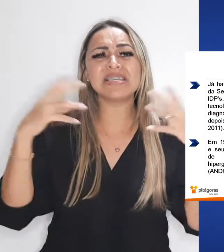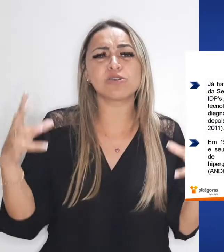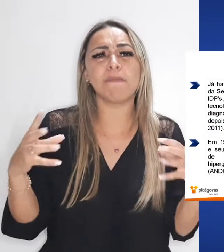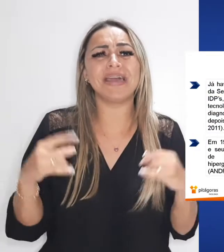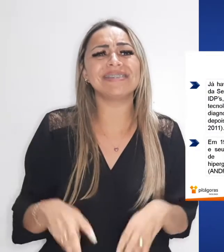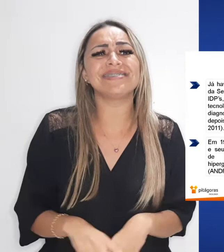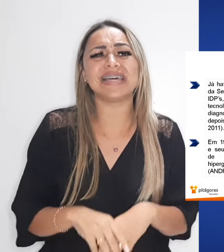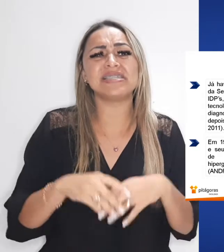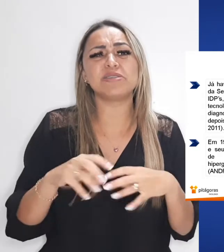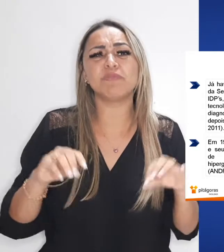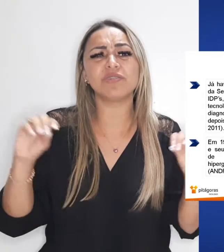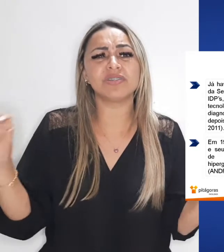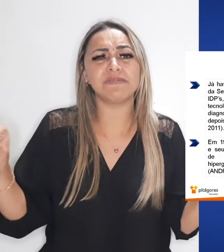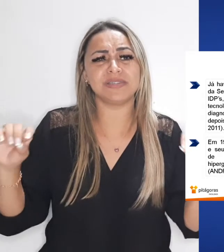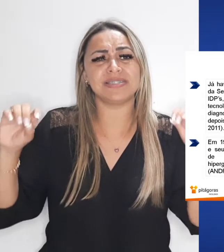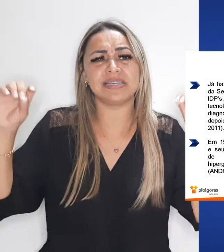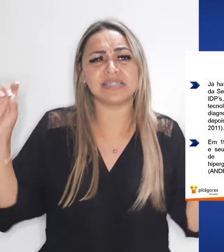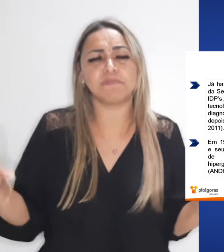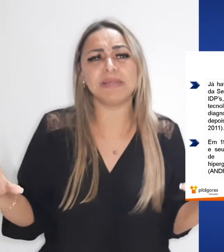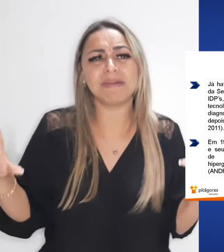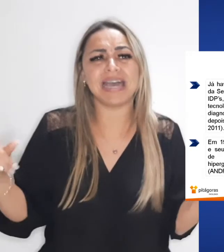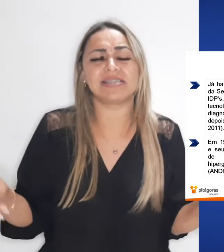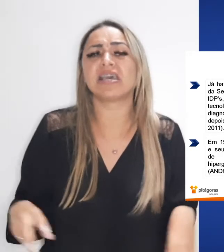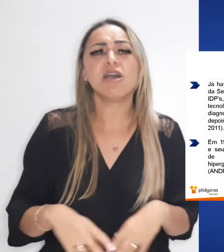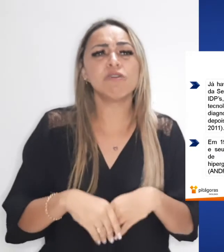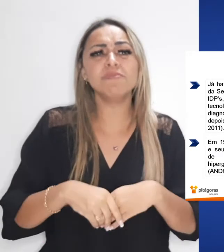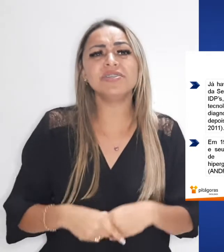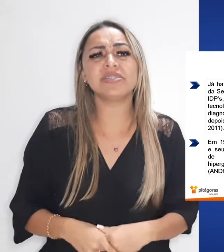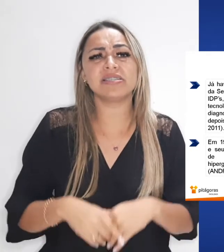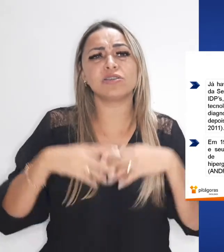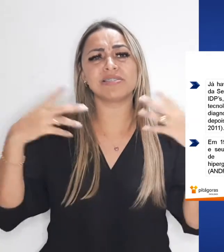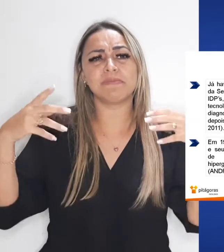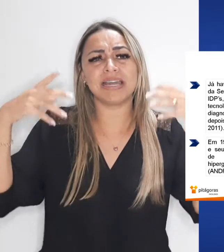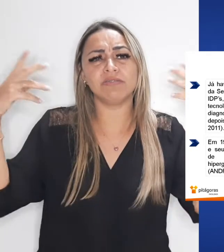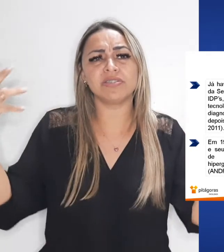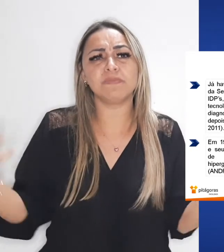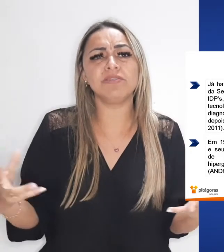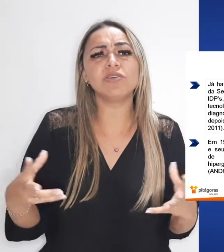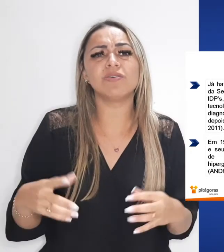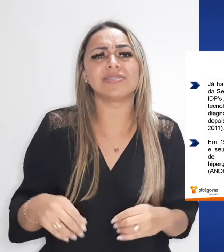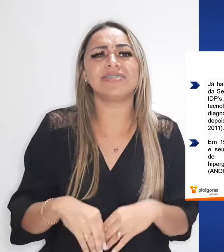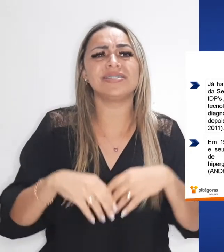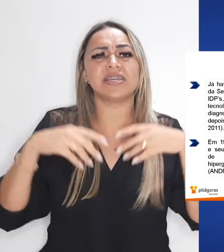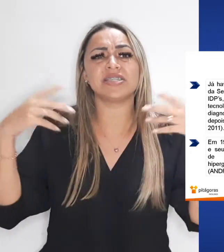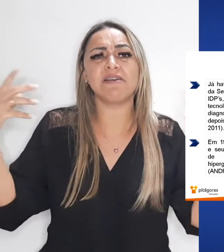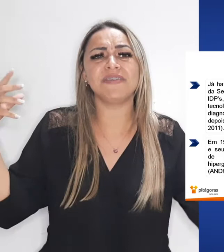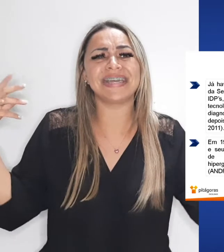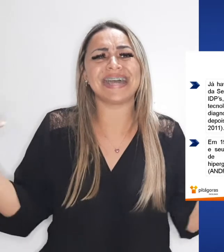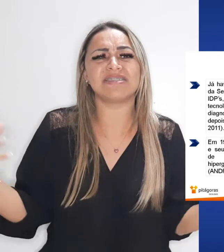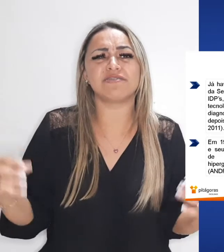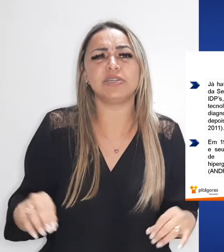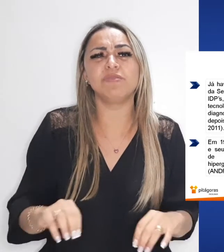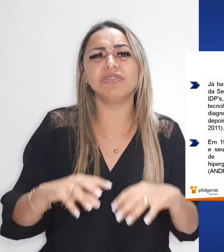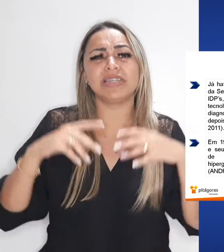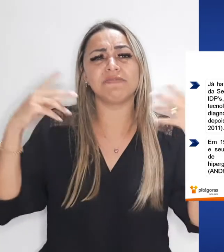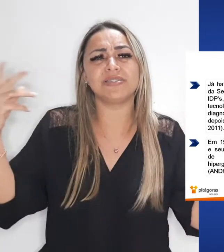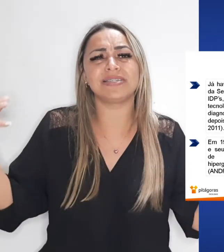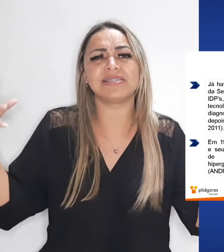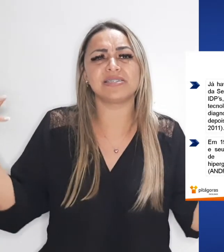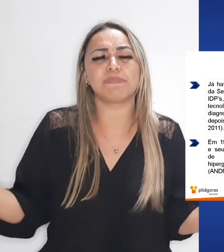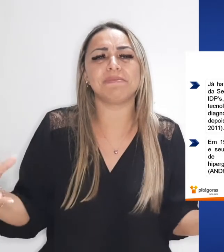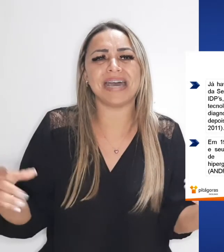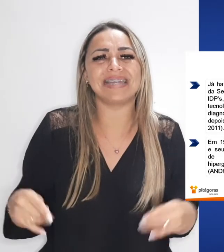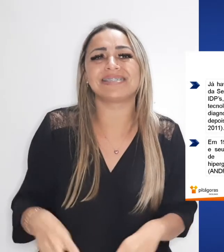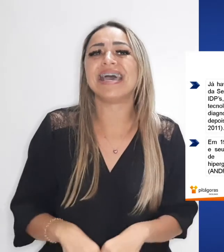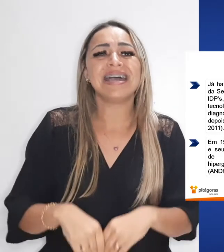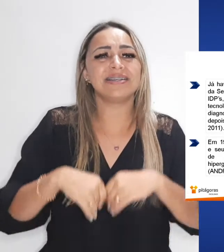as descobertas das imunodeficiências primárias. Como dizia Souza Amaral 2011, diz que já havia casos de